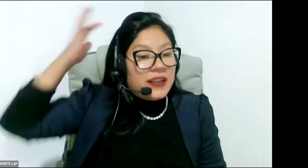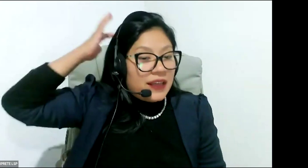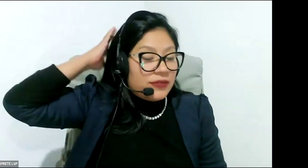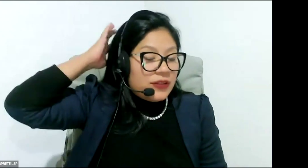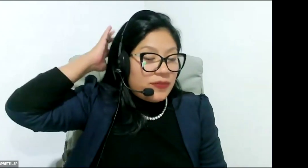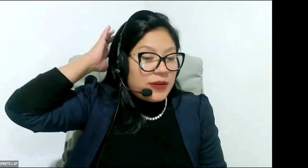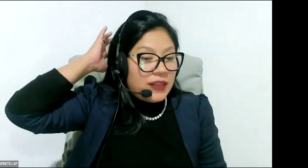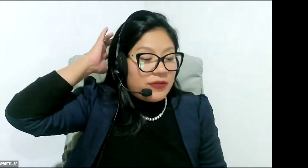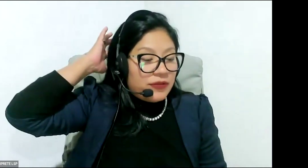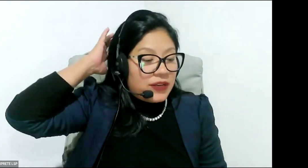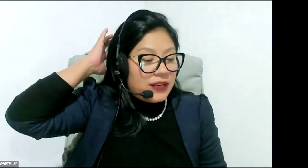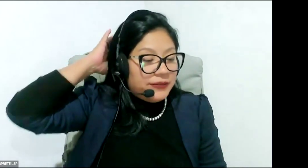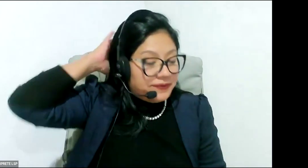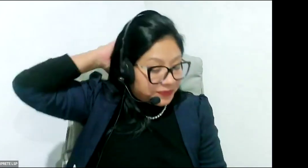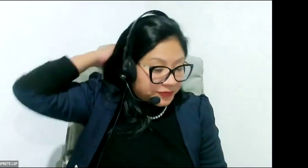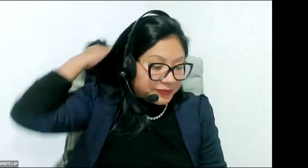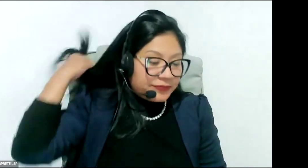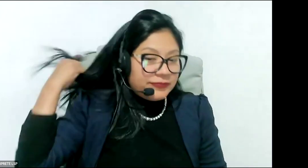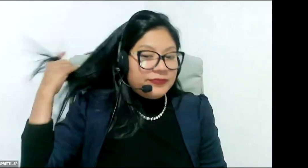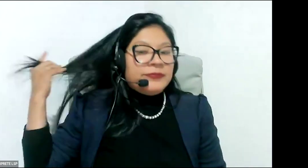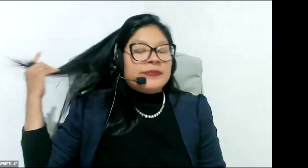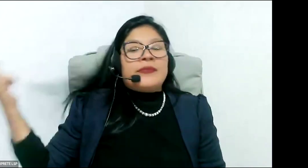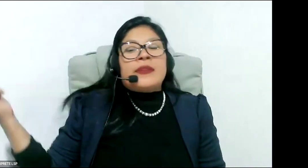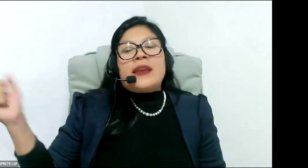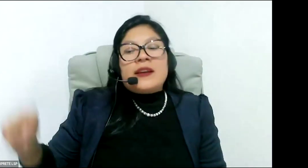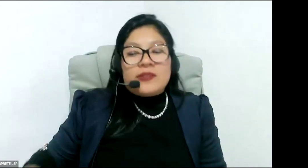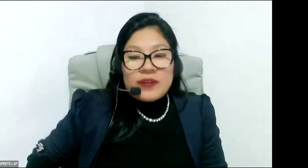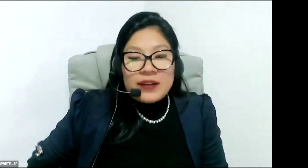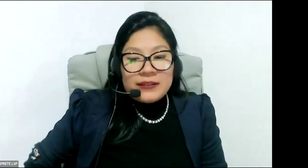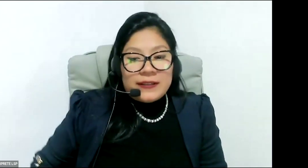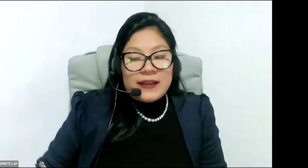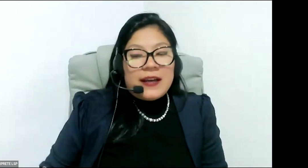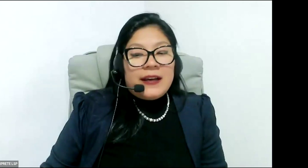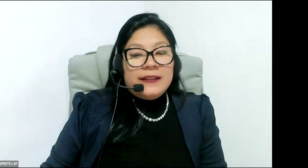no por este lado sino por el lado contrario